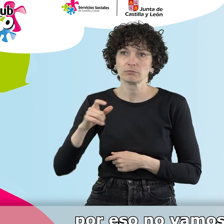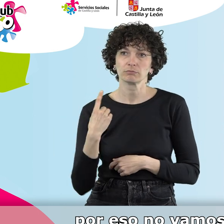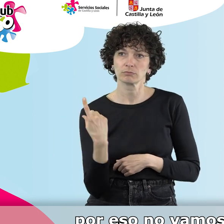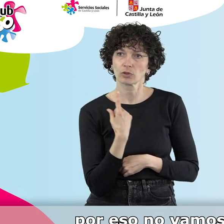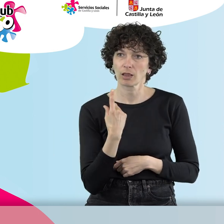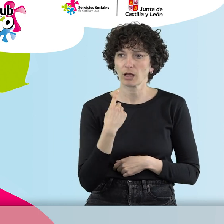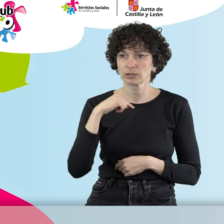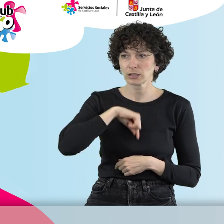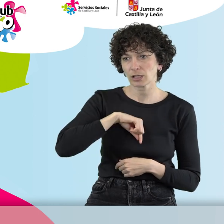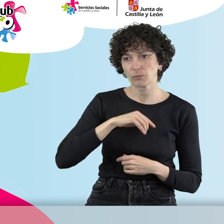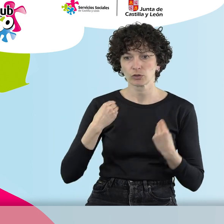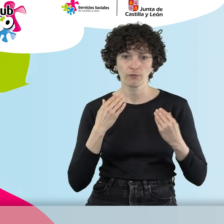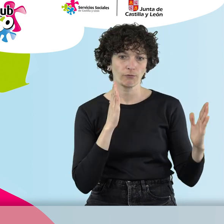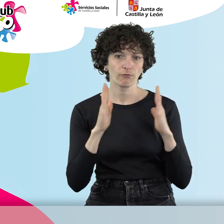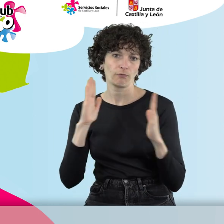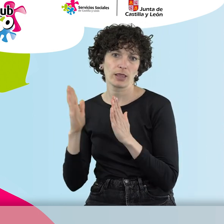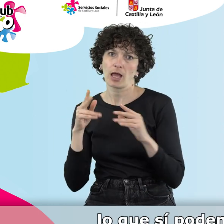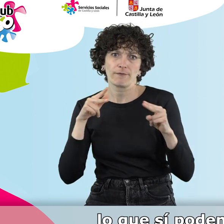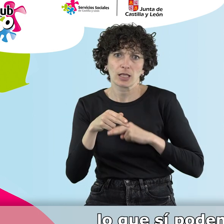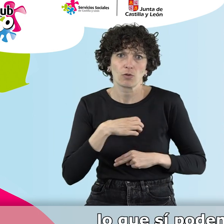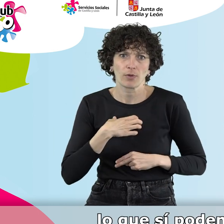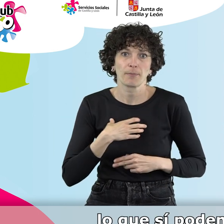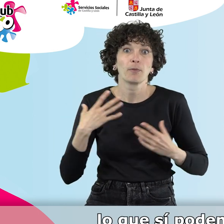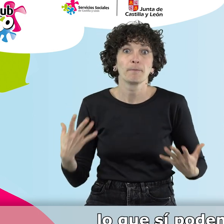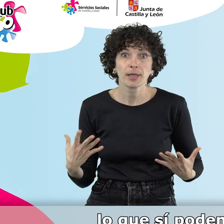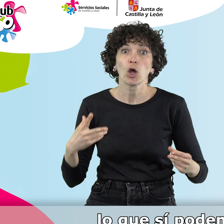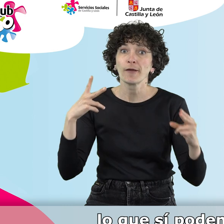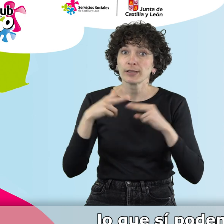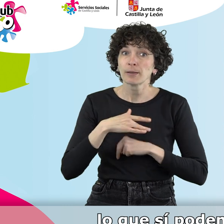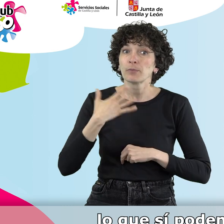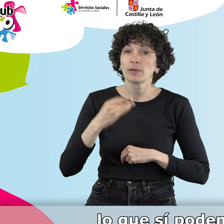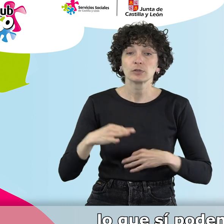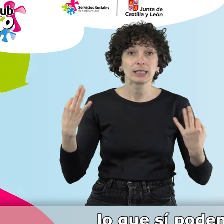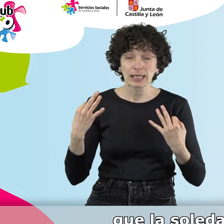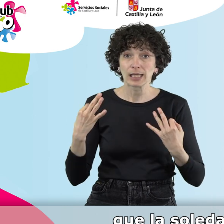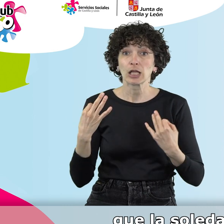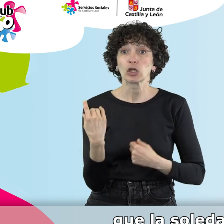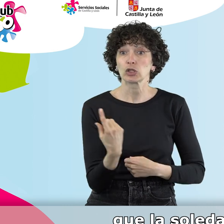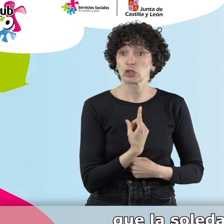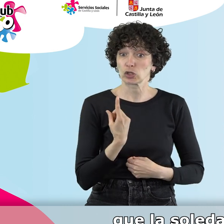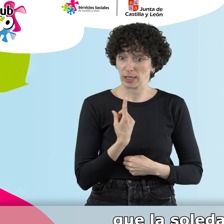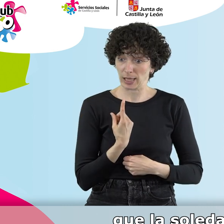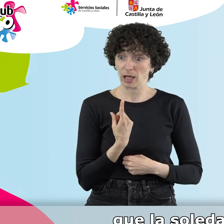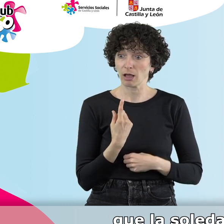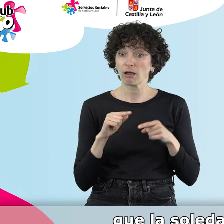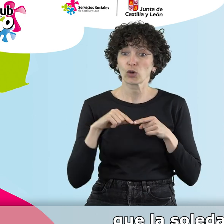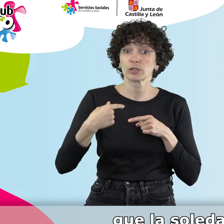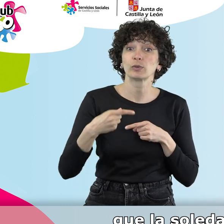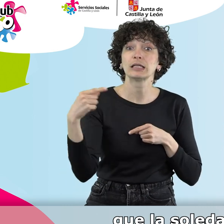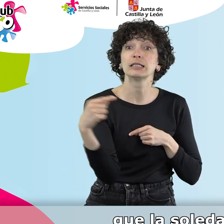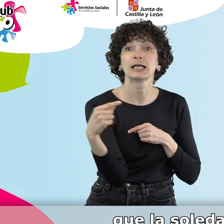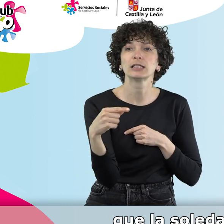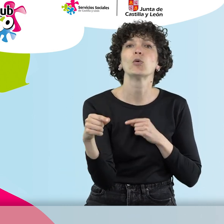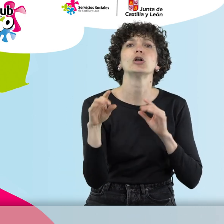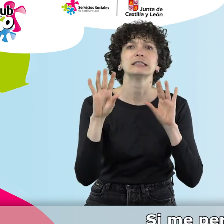sintamos soledad en algunos momentos de nuestra vida. Lo que sí podemos prevenir son los efectos negativos que la soledad conlleva para algunas